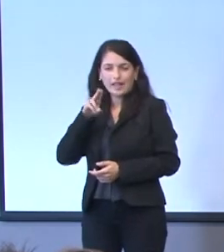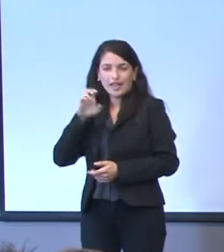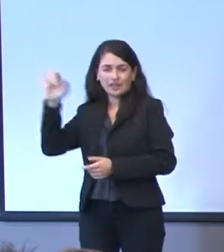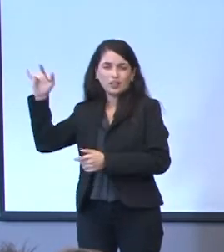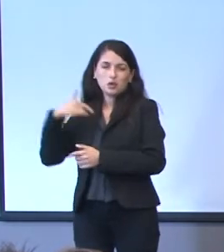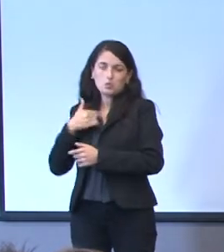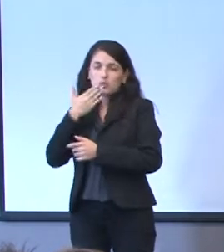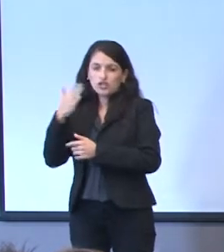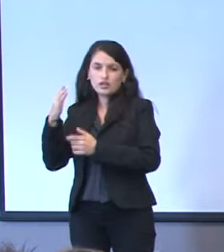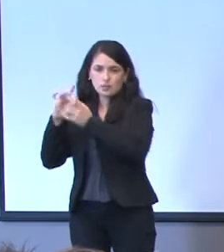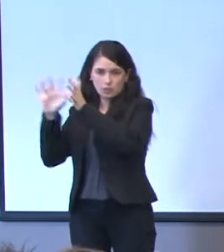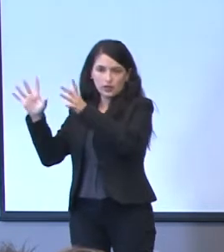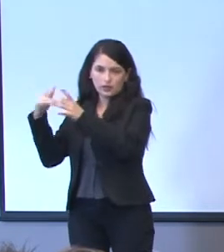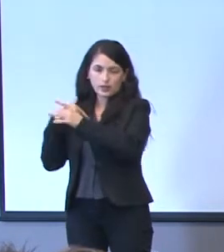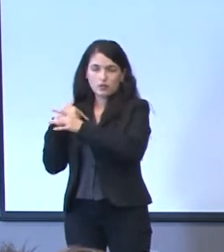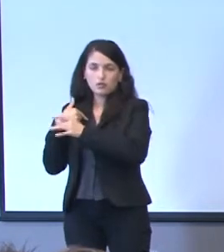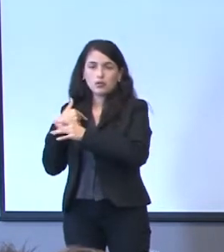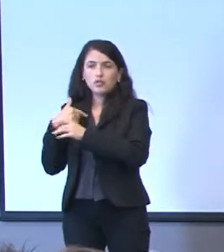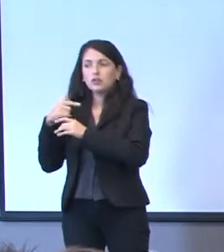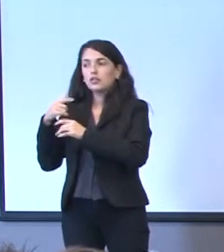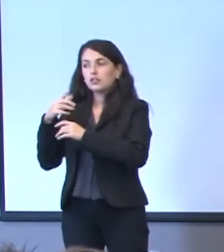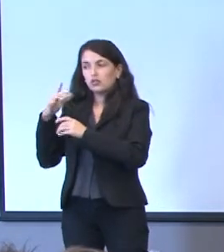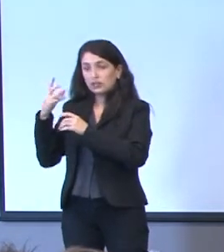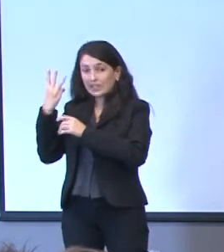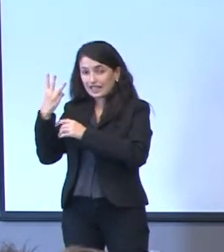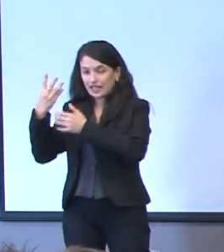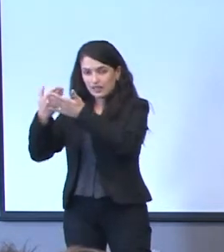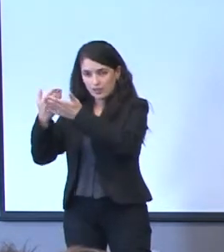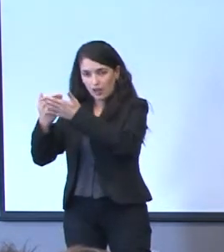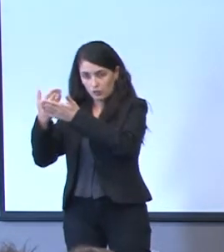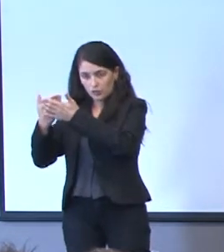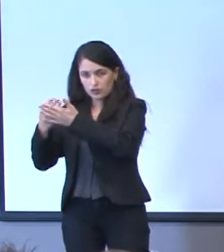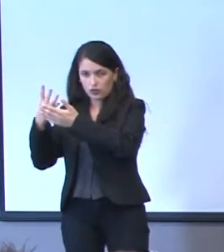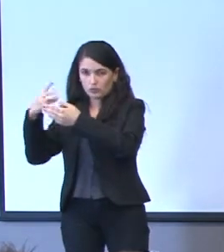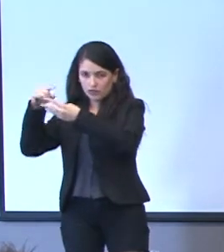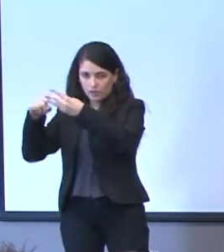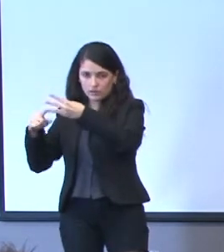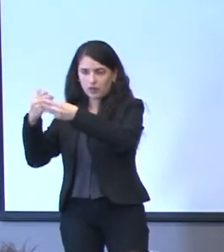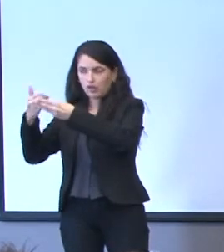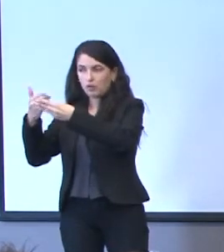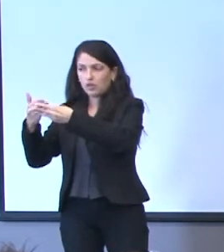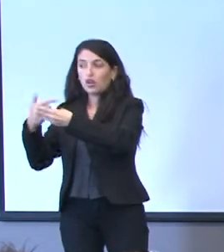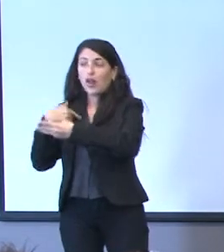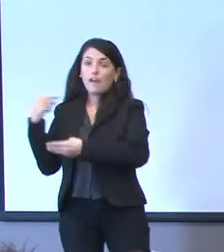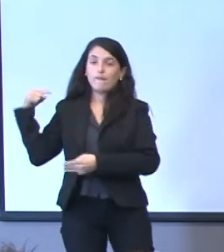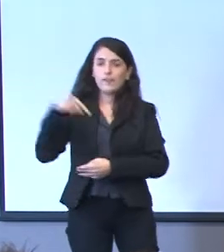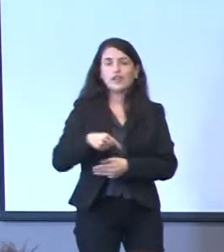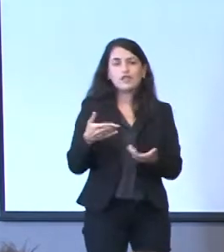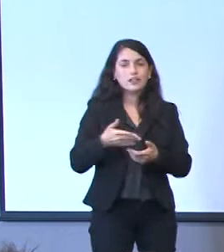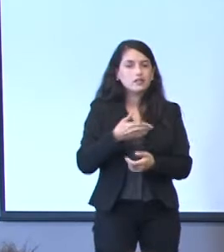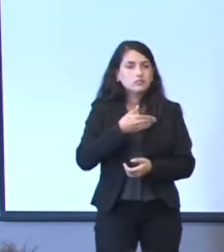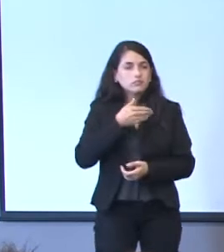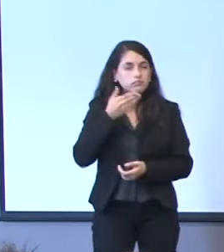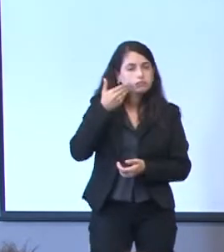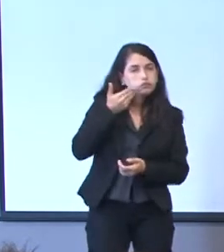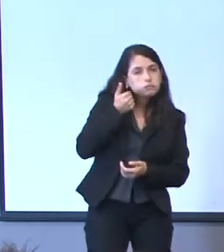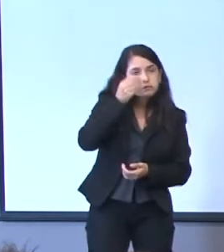de aula. Eu peguei esse dia, eu deixei minhas 3 aulas, porque é uma coisa que me perturba, que me